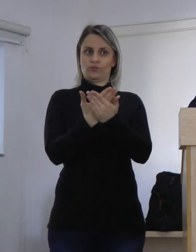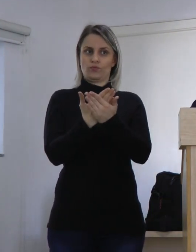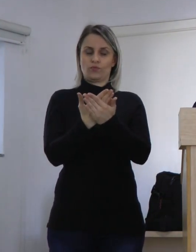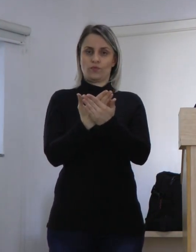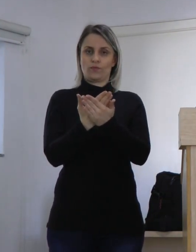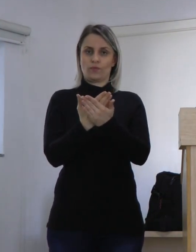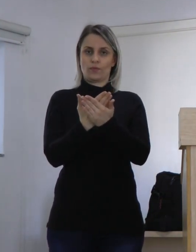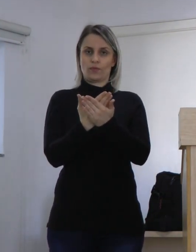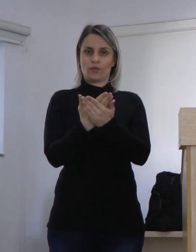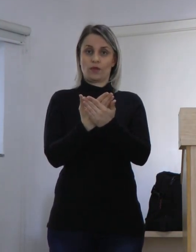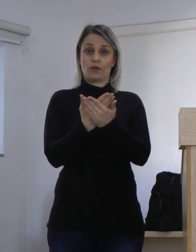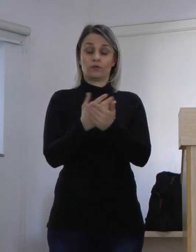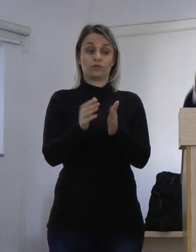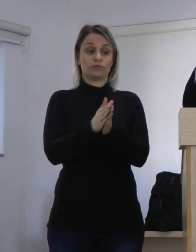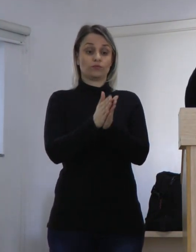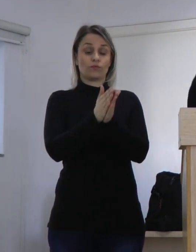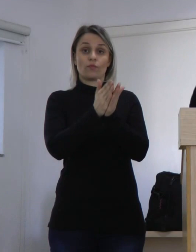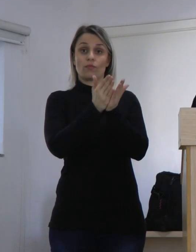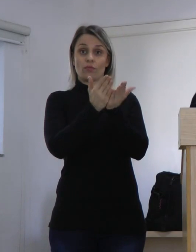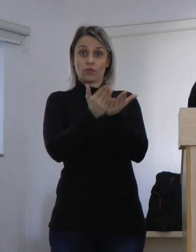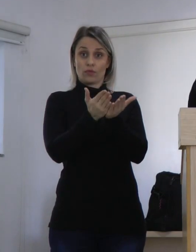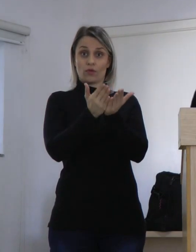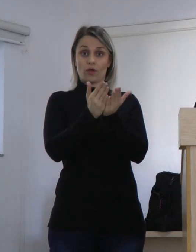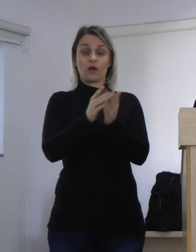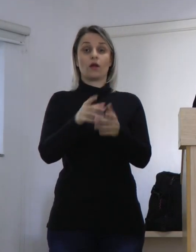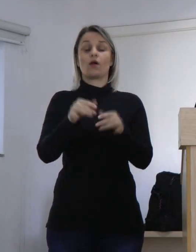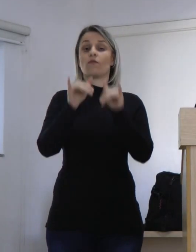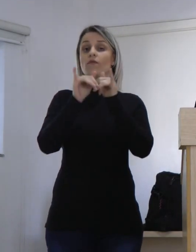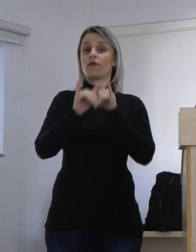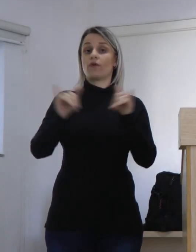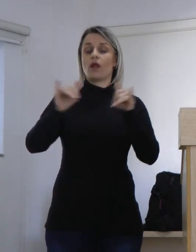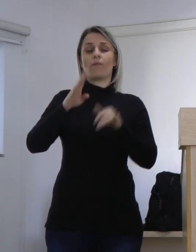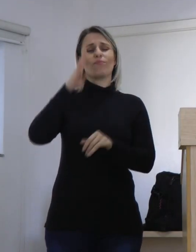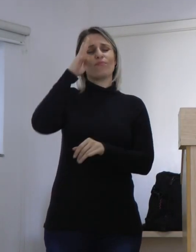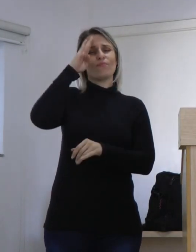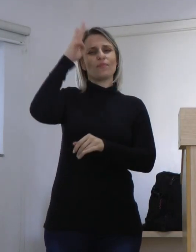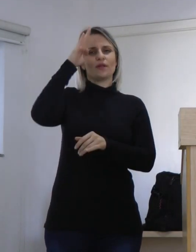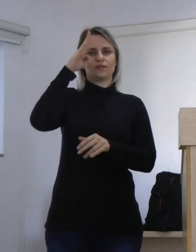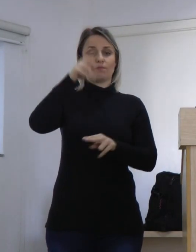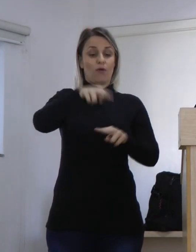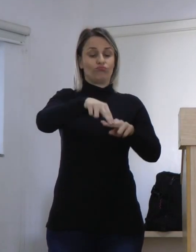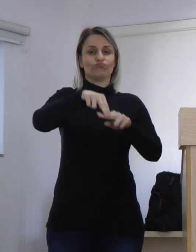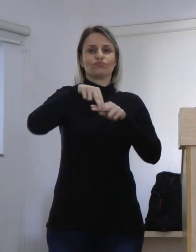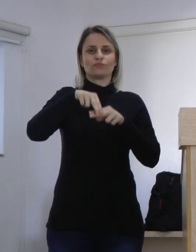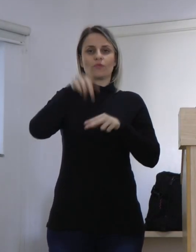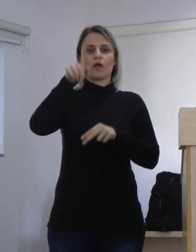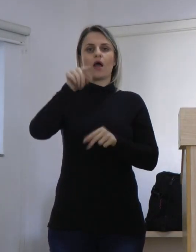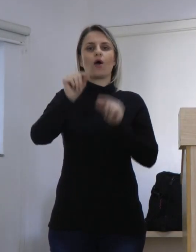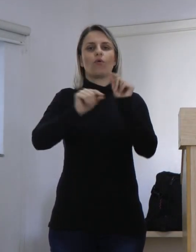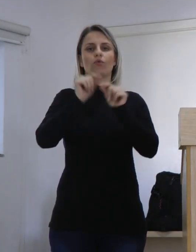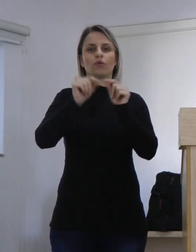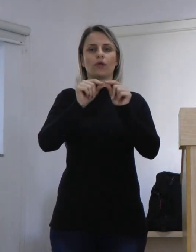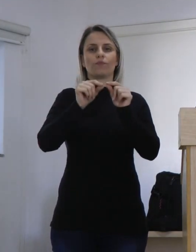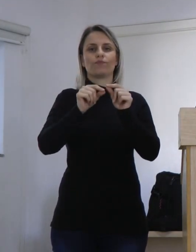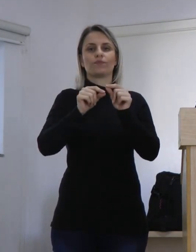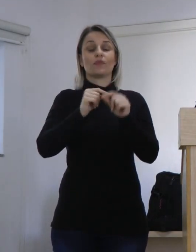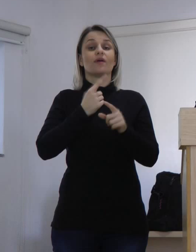Lá nesta obra, Kardec vai dizer que a principal causa das nossas imperfeições morais é o instinto de